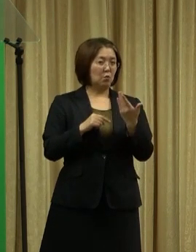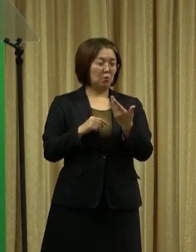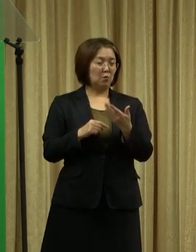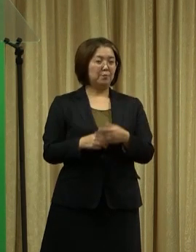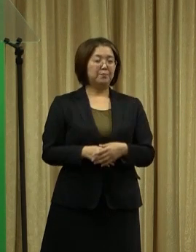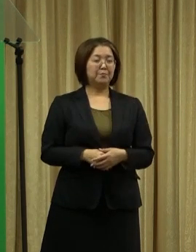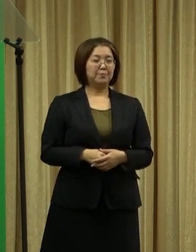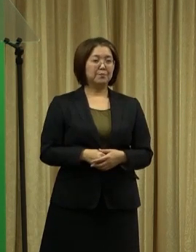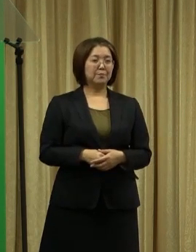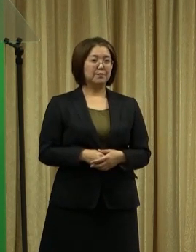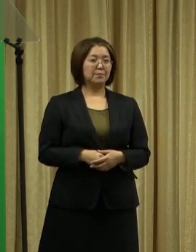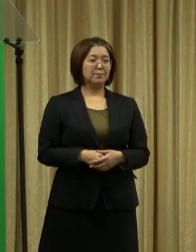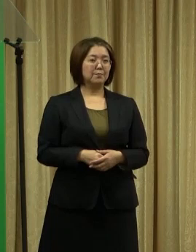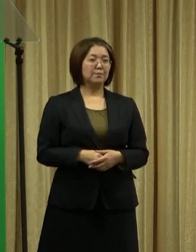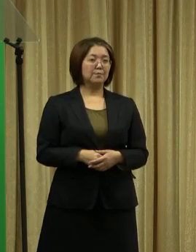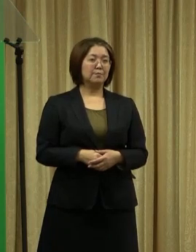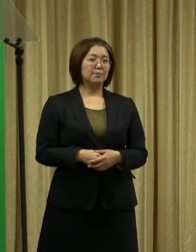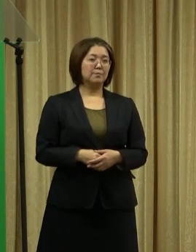と思います。